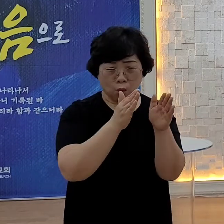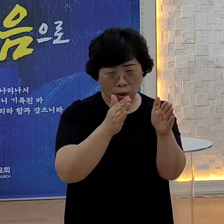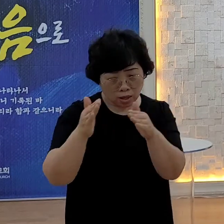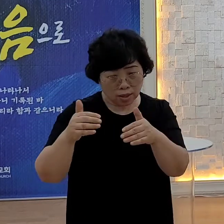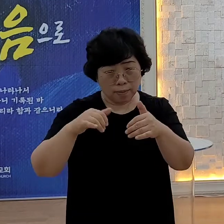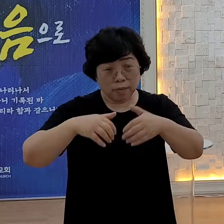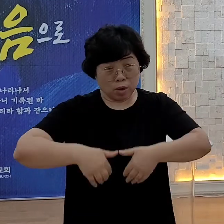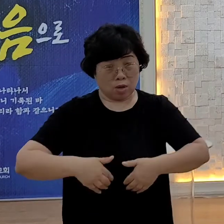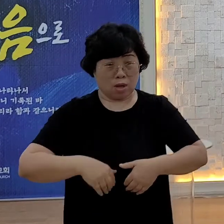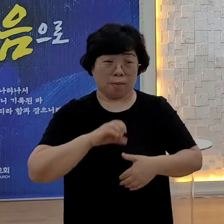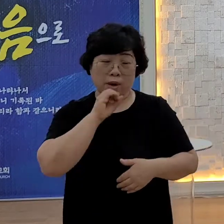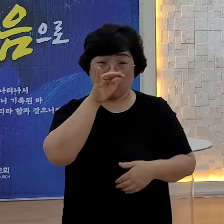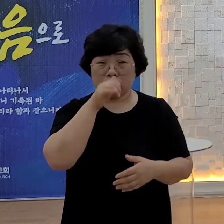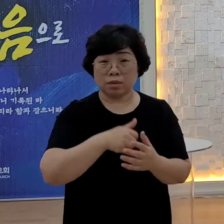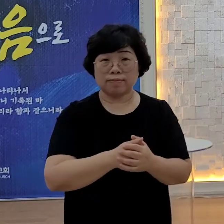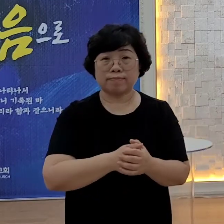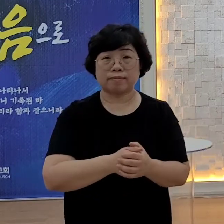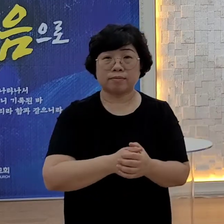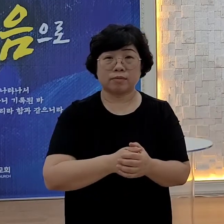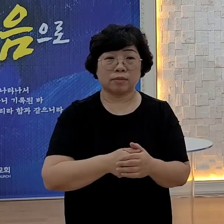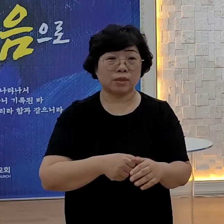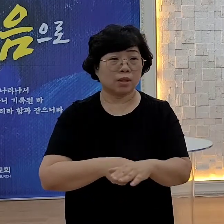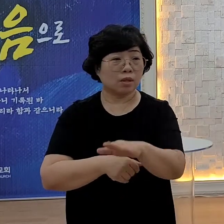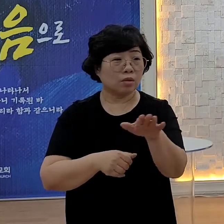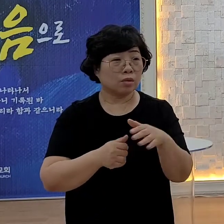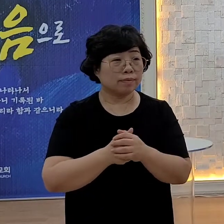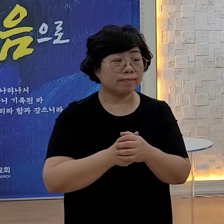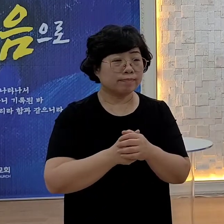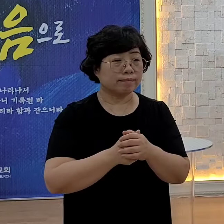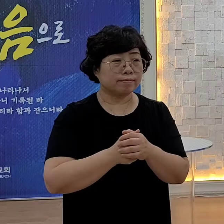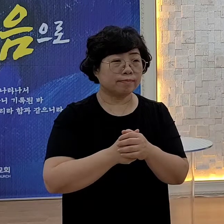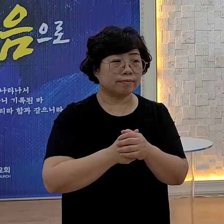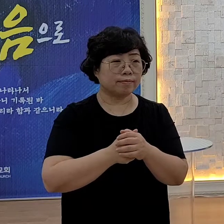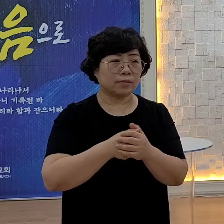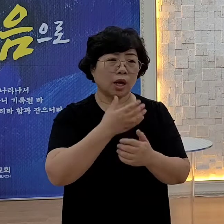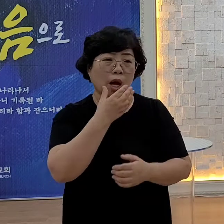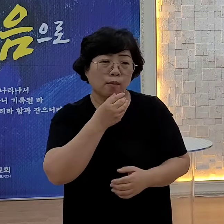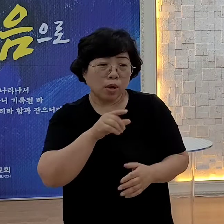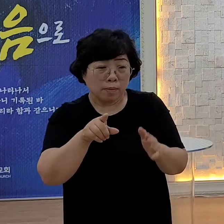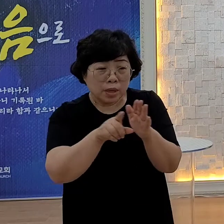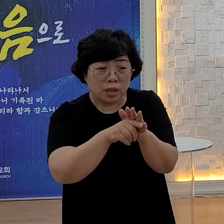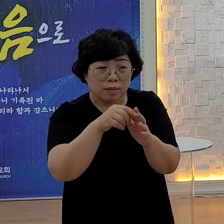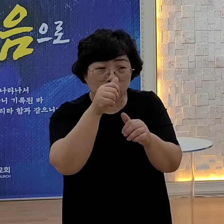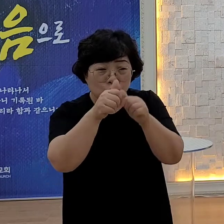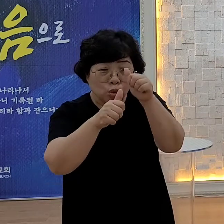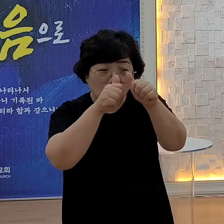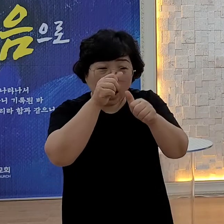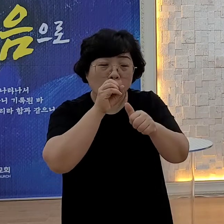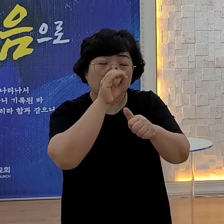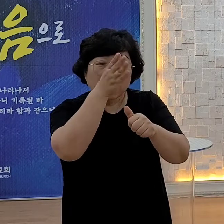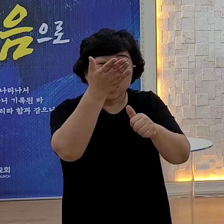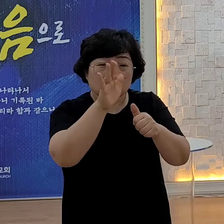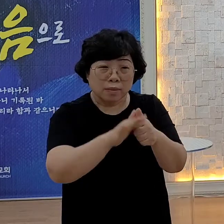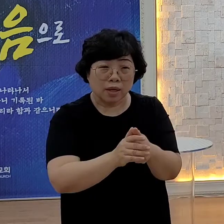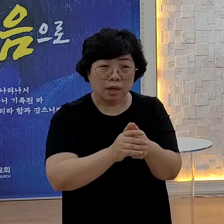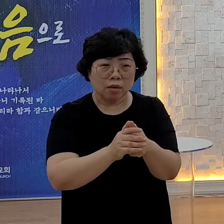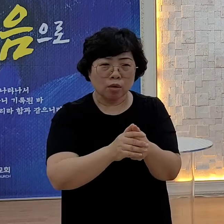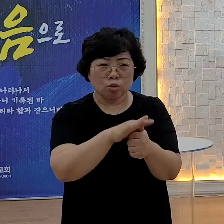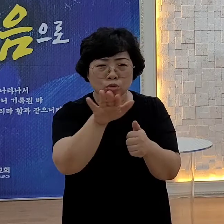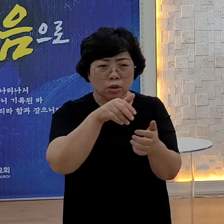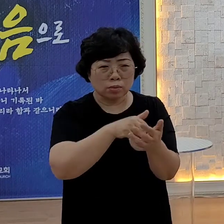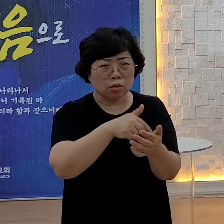있는 것이에요. 여러분 우리는 지금 보면 오늘 본문에 되어 있지만 아브라함이 우리 믿음의 조상이라고 그랬잖아요. 조상. 얼마나 크게